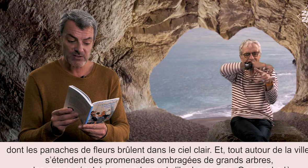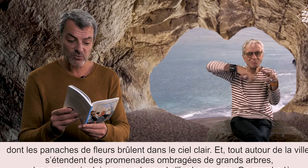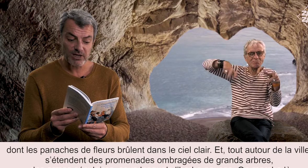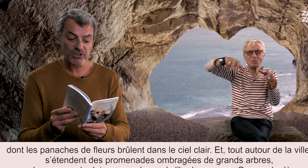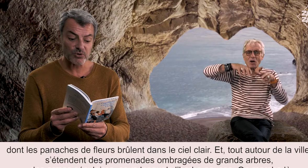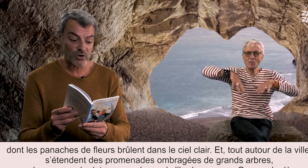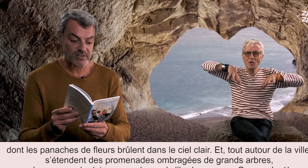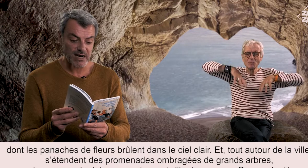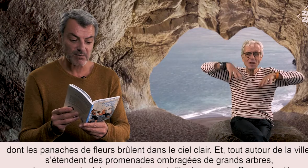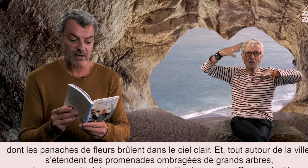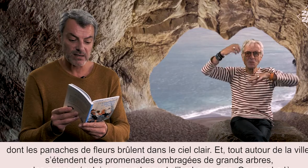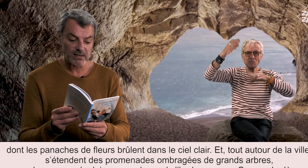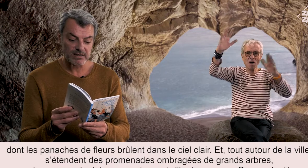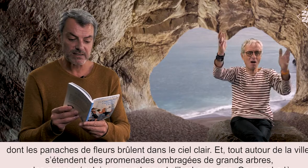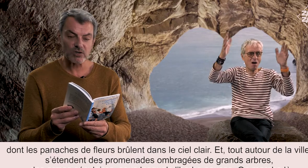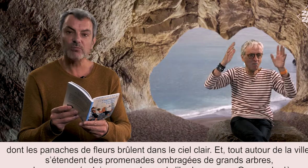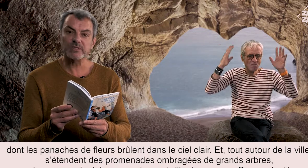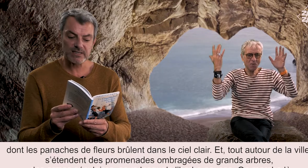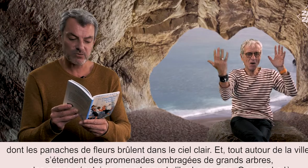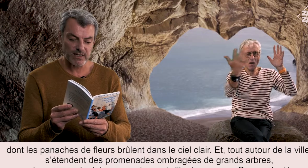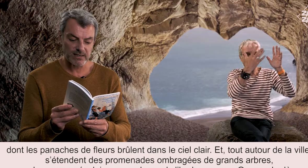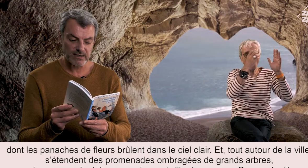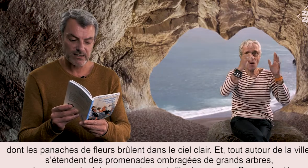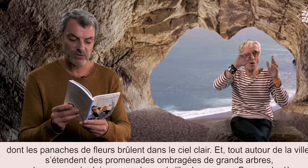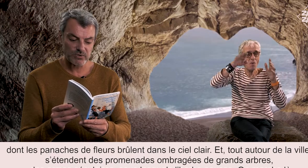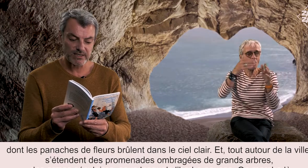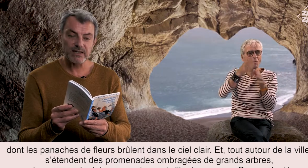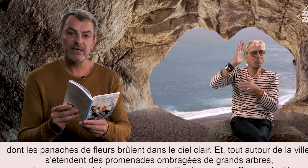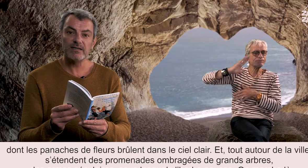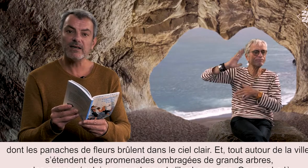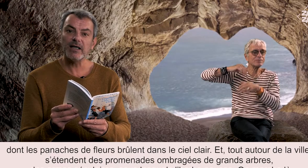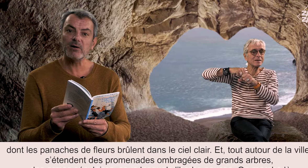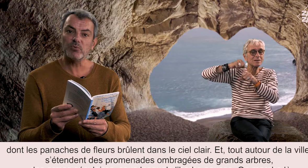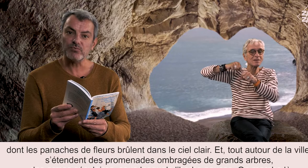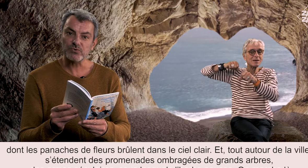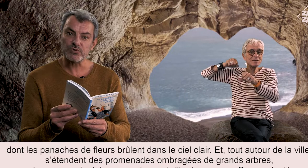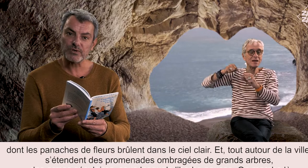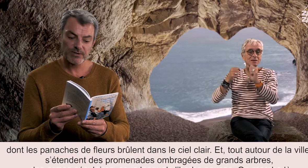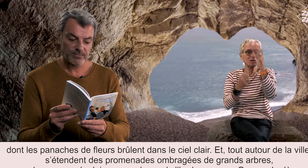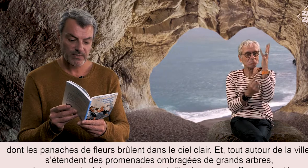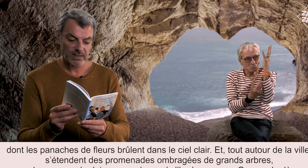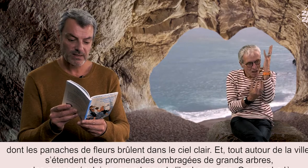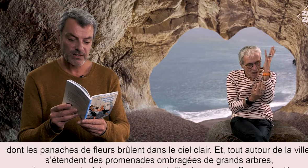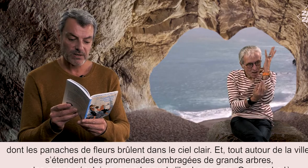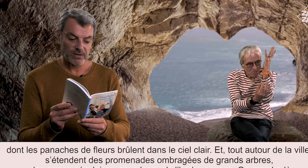promenades ombragées de grands arbres, des ormes séculaires sous lesquelles l'herbe pousse.